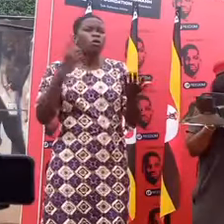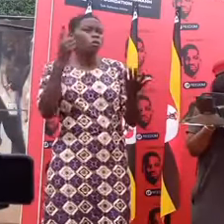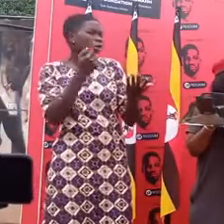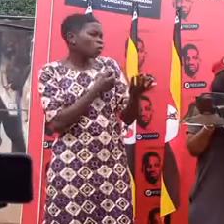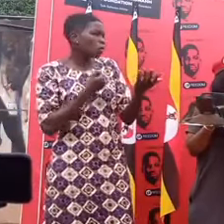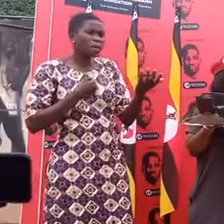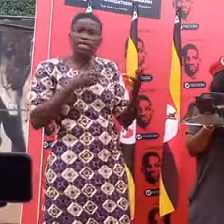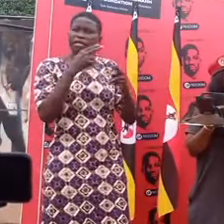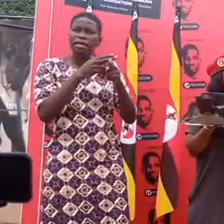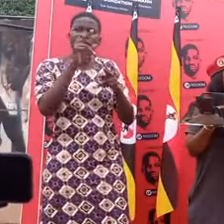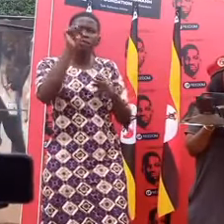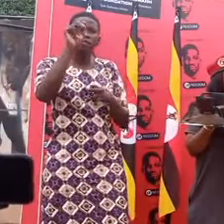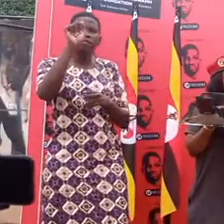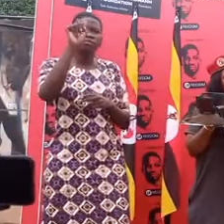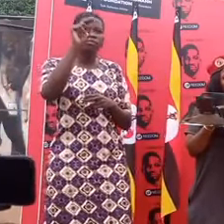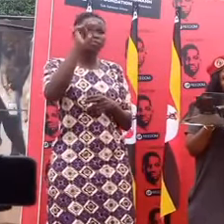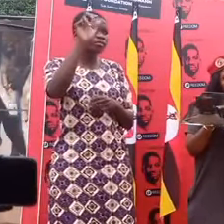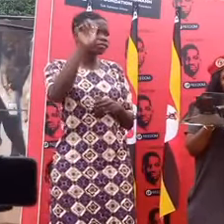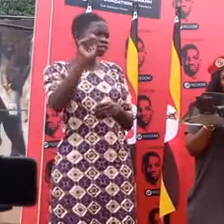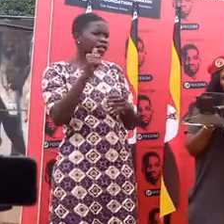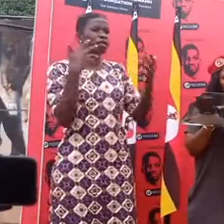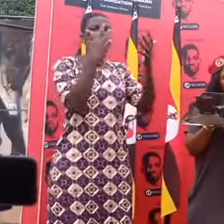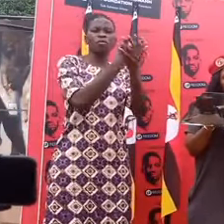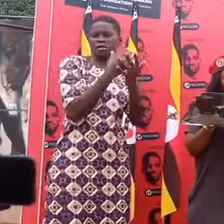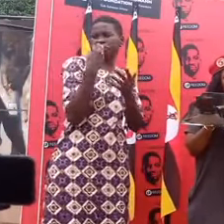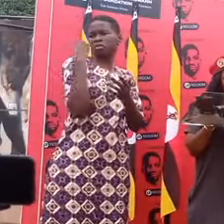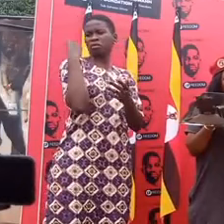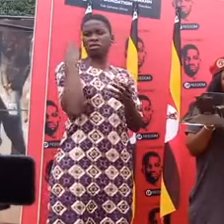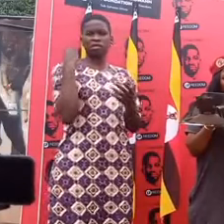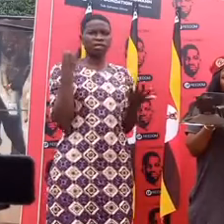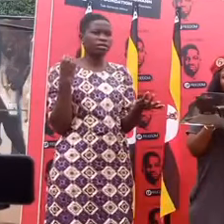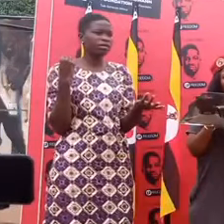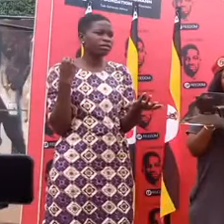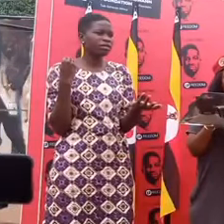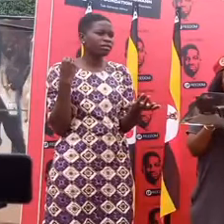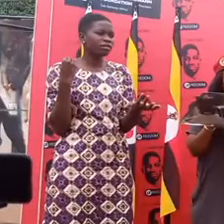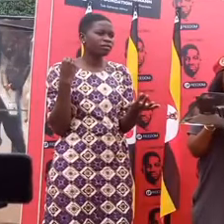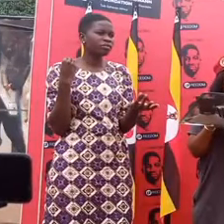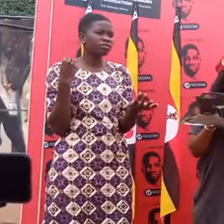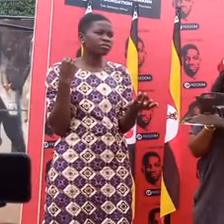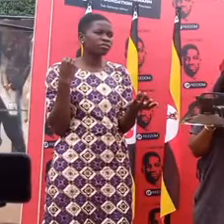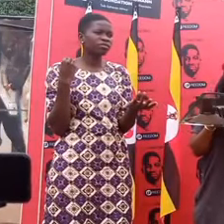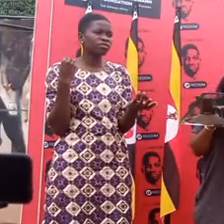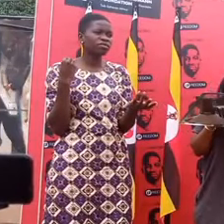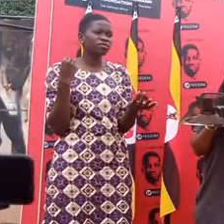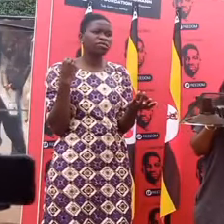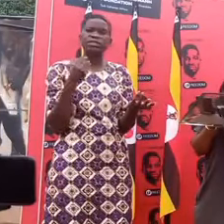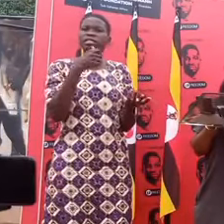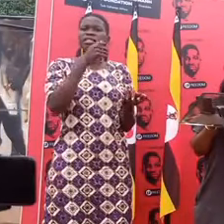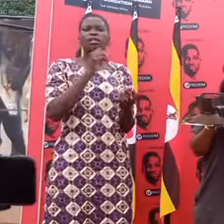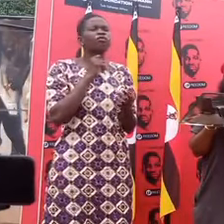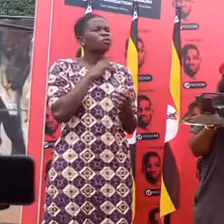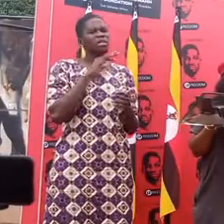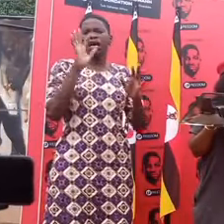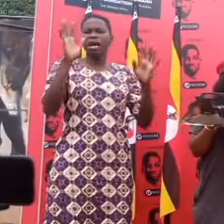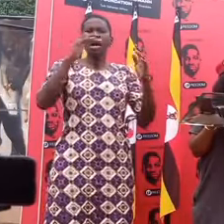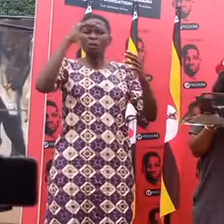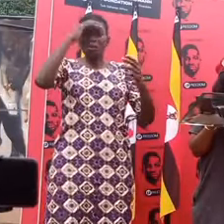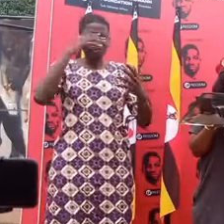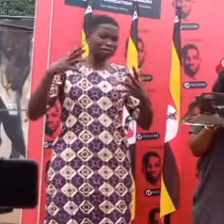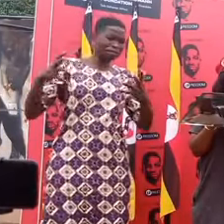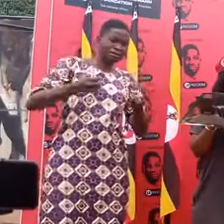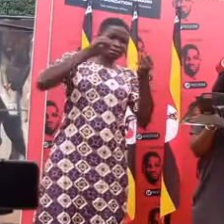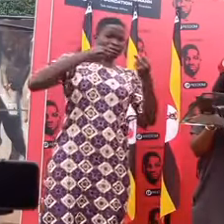nana. Yomu kwebaka kwa atesa waziwa. Nana na eva mbamu isa winyonga ye mungunya ungeri